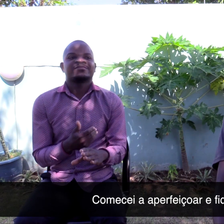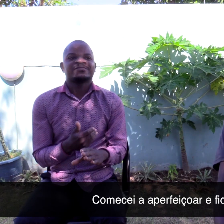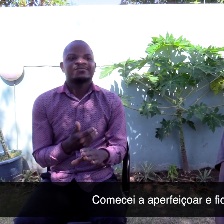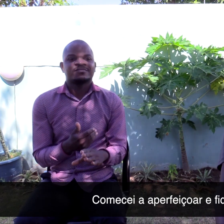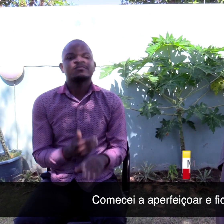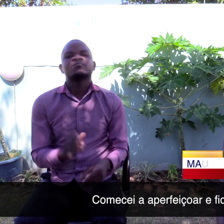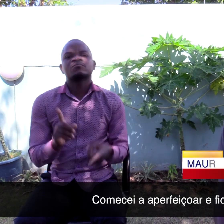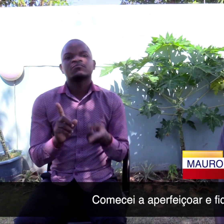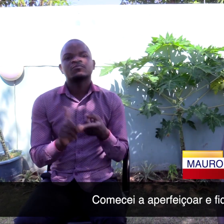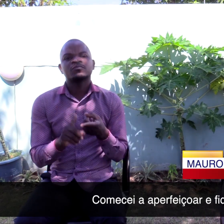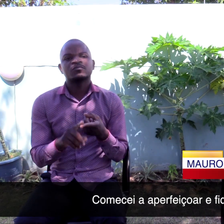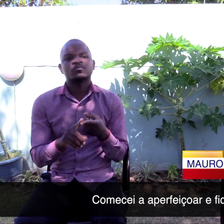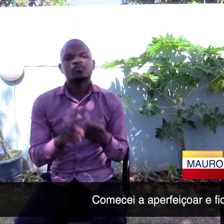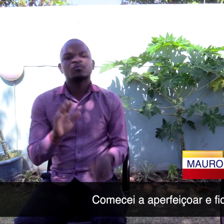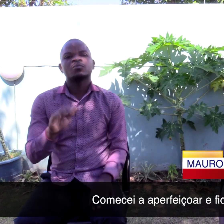Então,